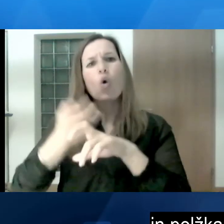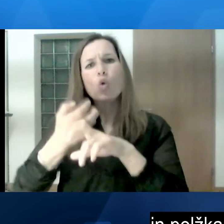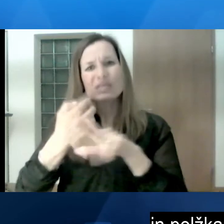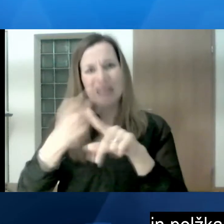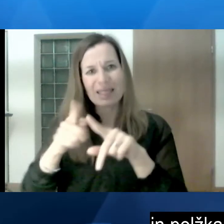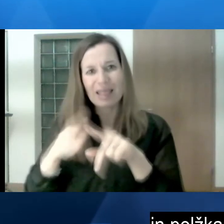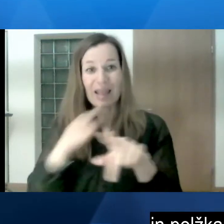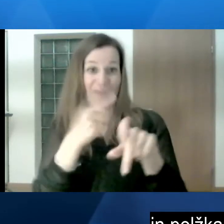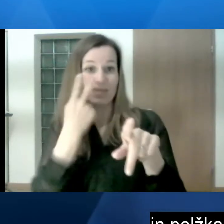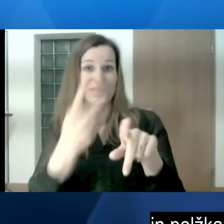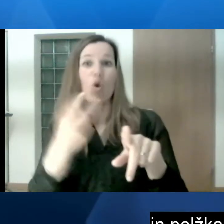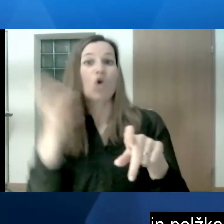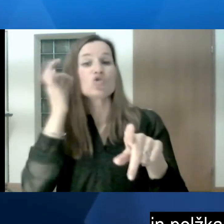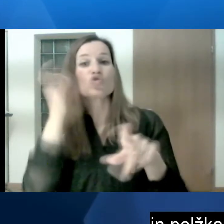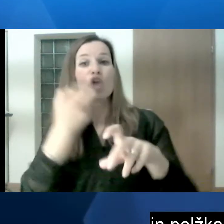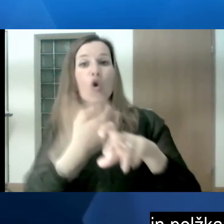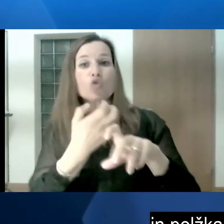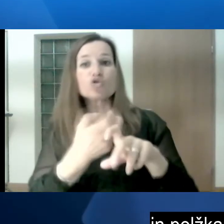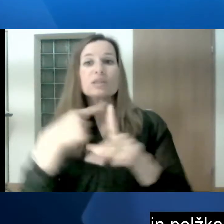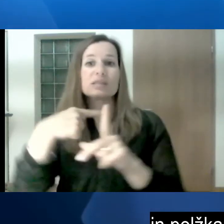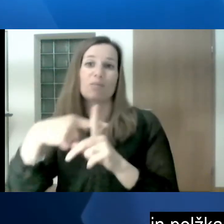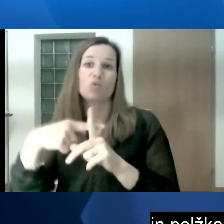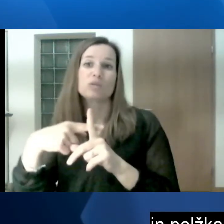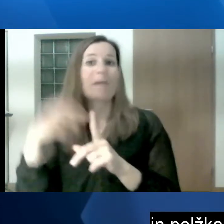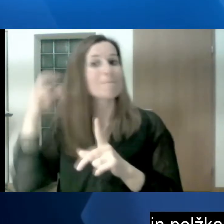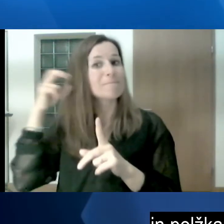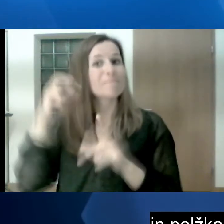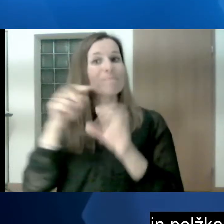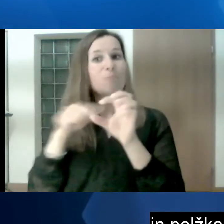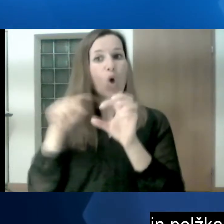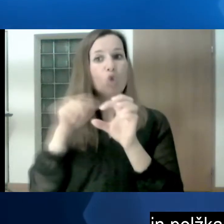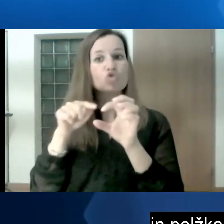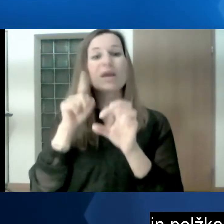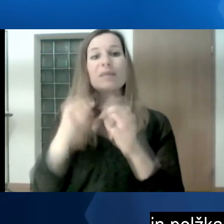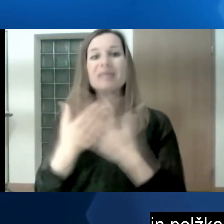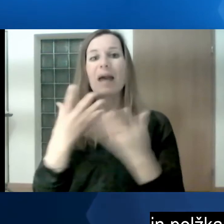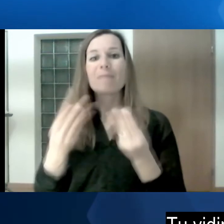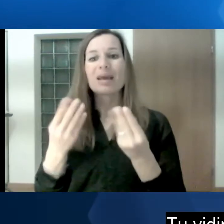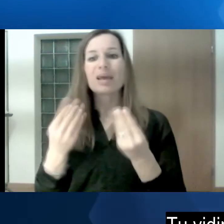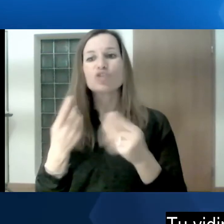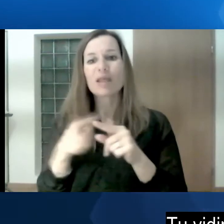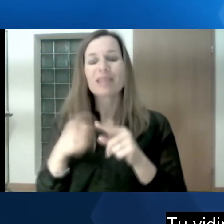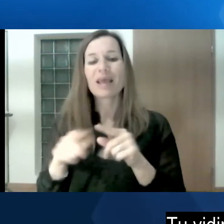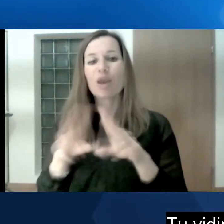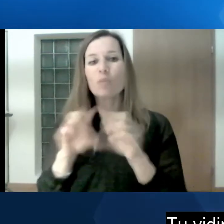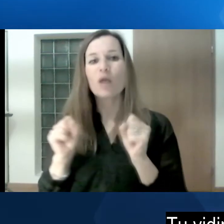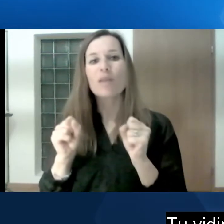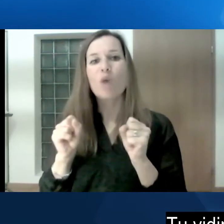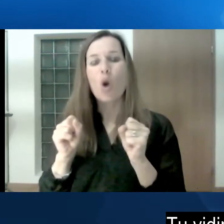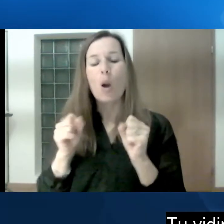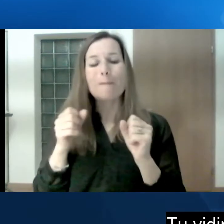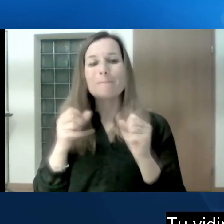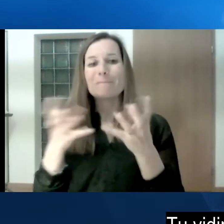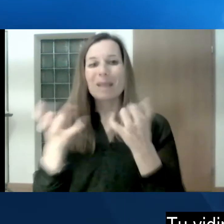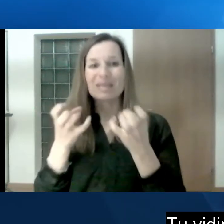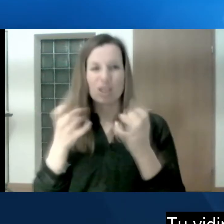koščici in pa polžka, in pa za mehkejše dele opravljamo magnetno slikanje glave, tukaj vidimo droben tumor